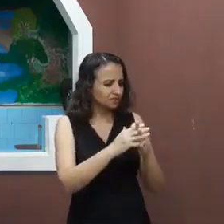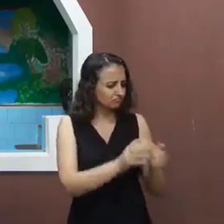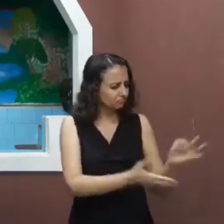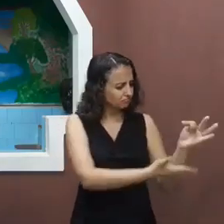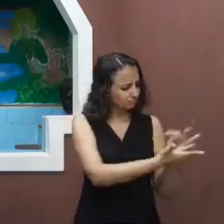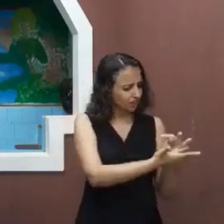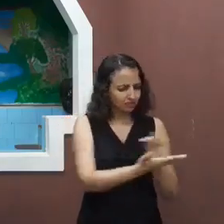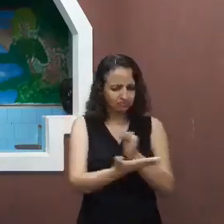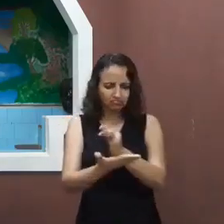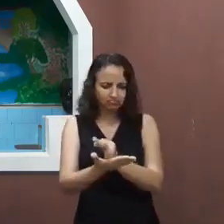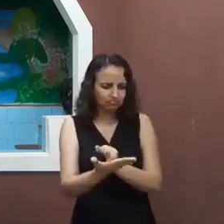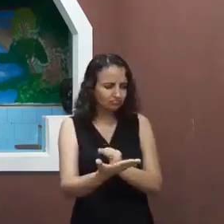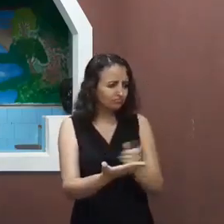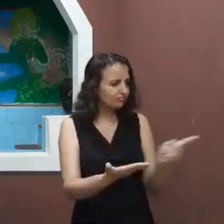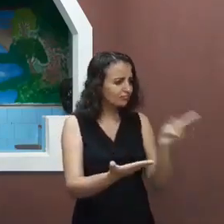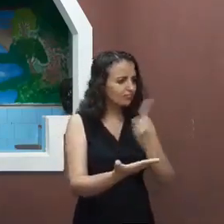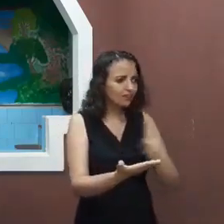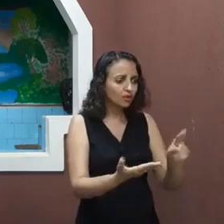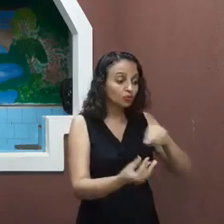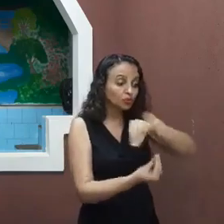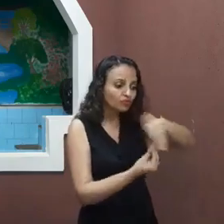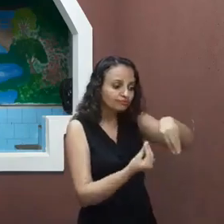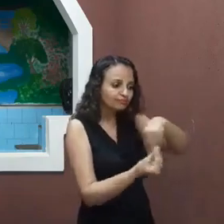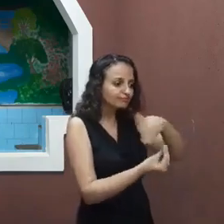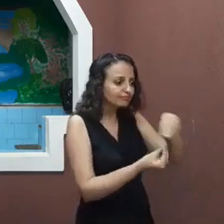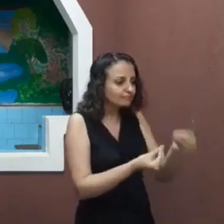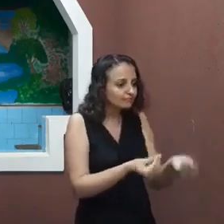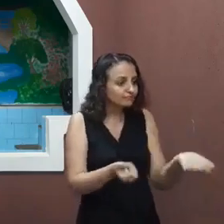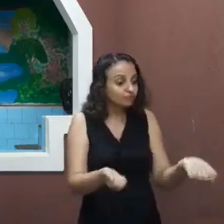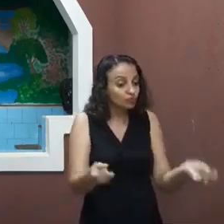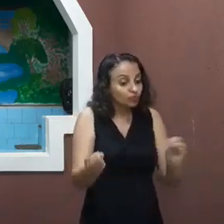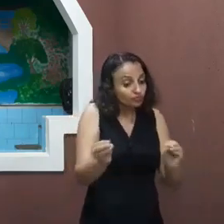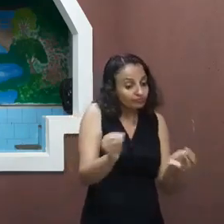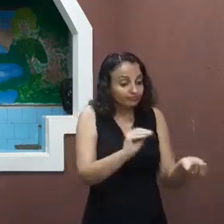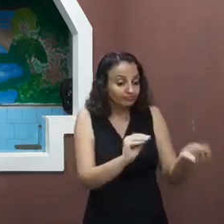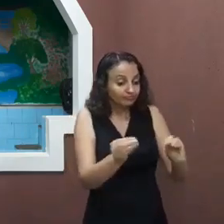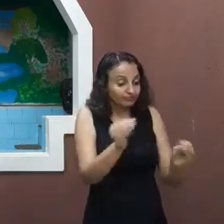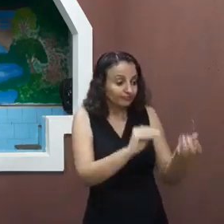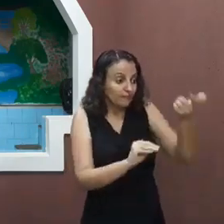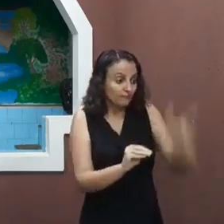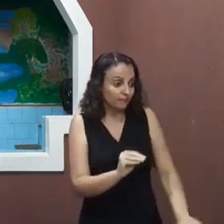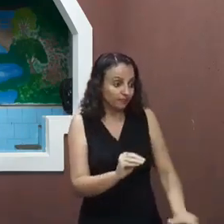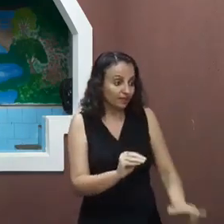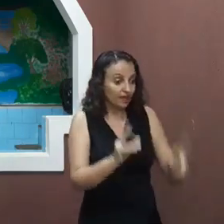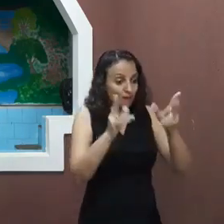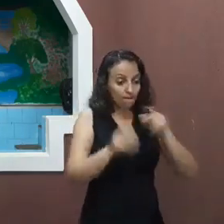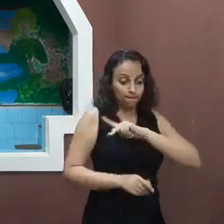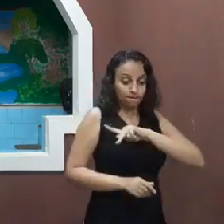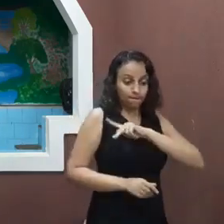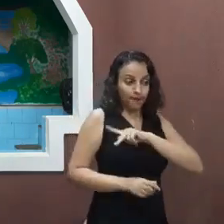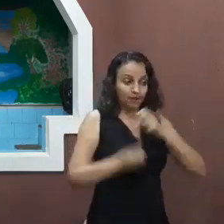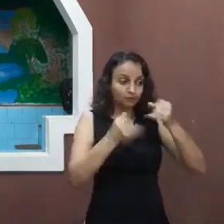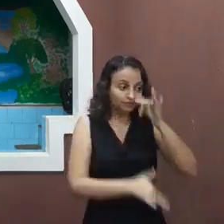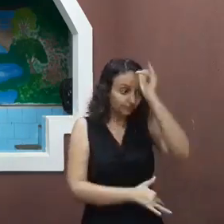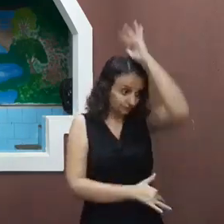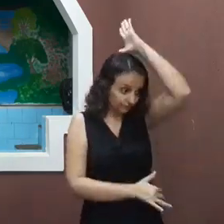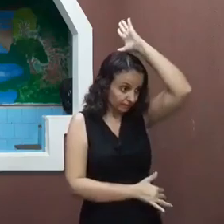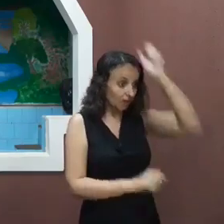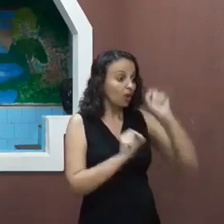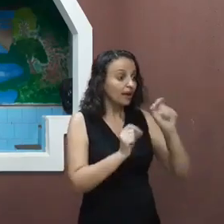uma complementação, há uma condição complementar sobre o que Paulo diz em Romanos e também o